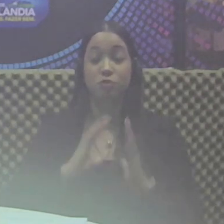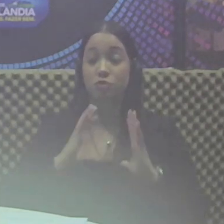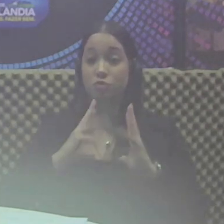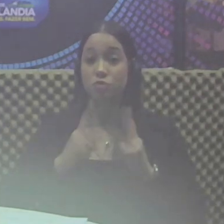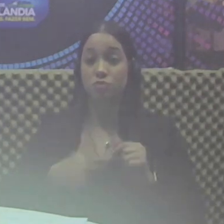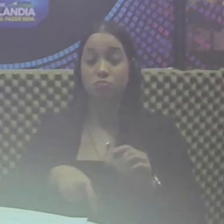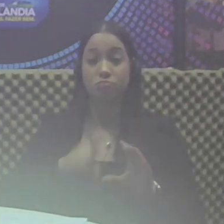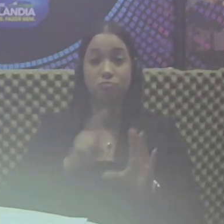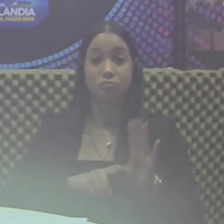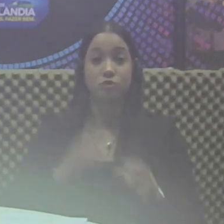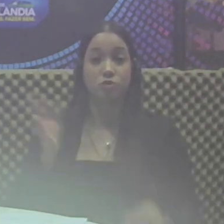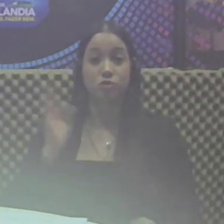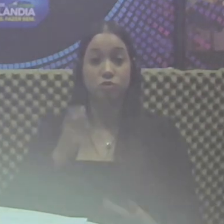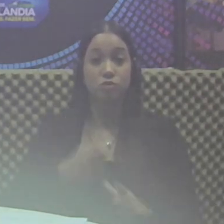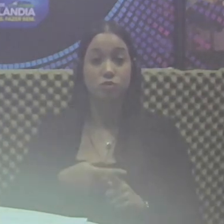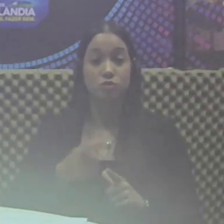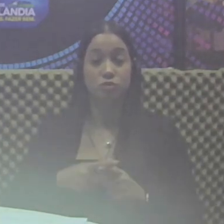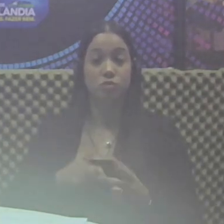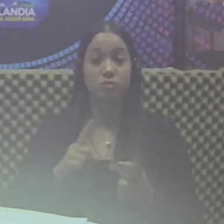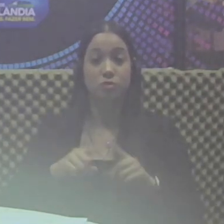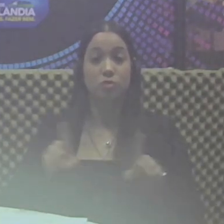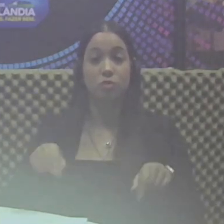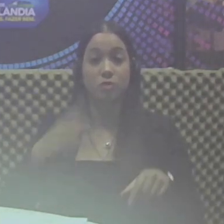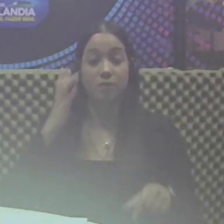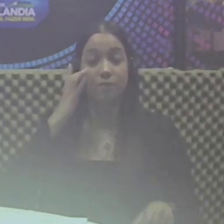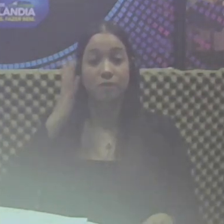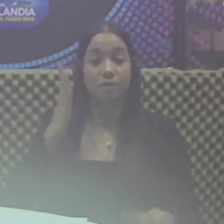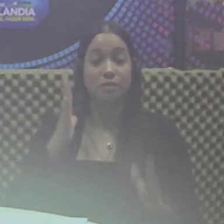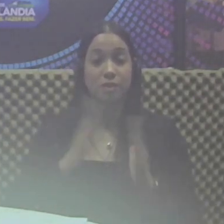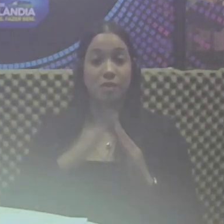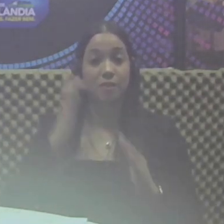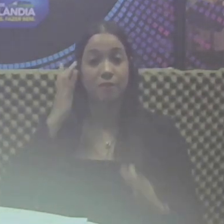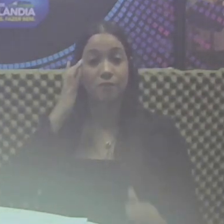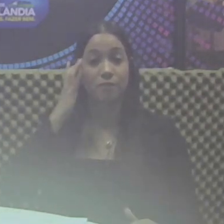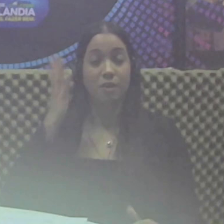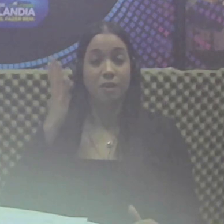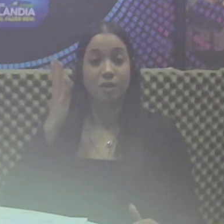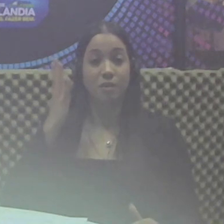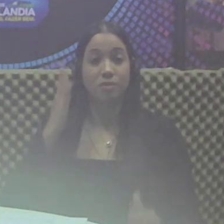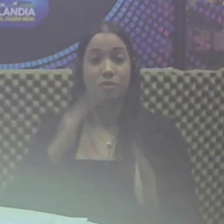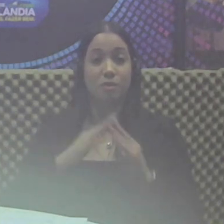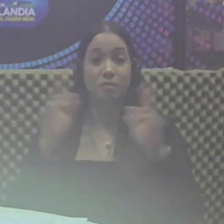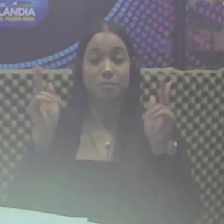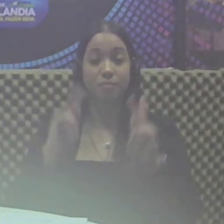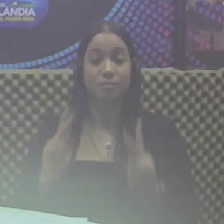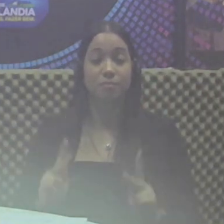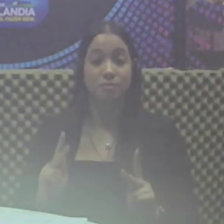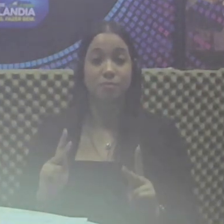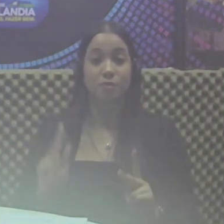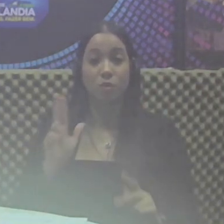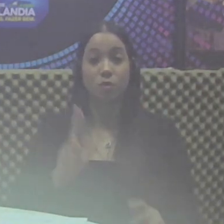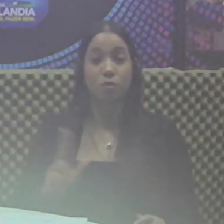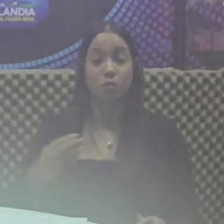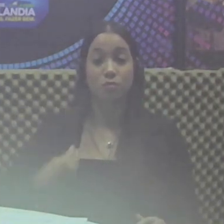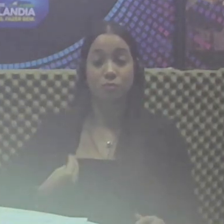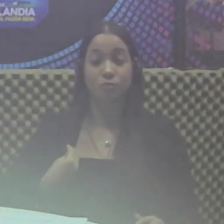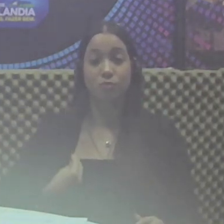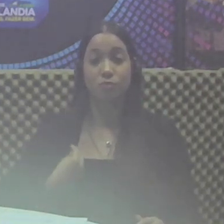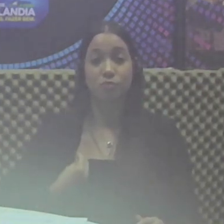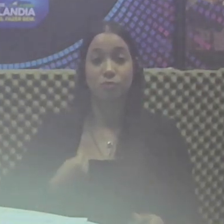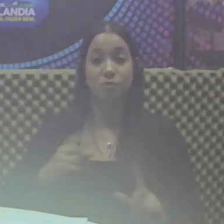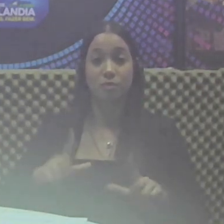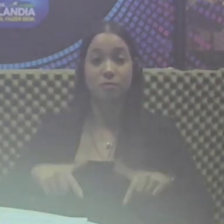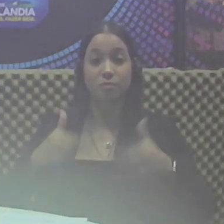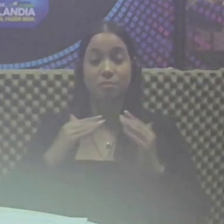dívidas do tchau aluguel lote Fácil Casa Fácil assentamento da Paz Uberlândia viva ação